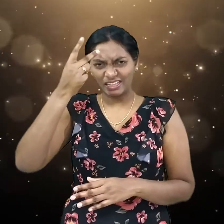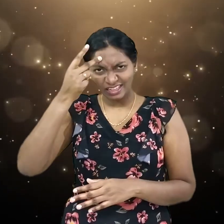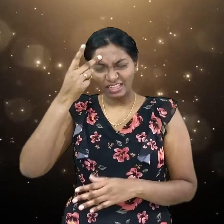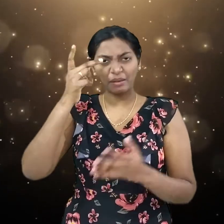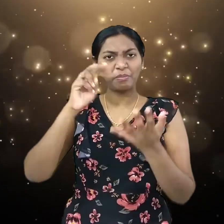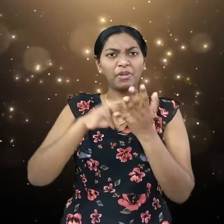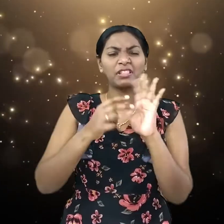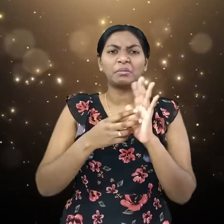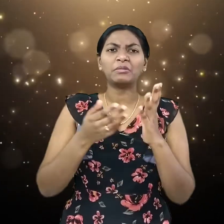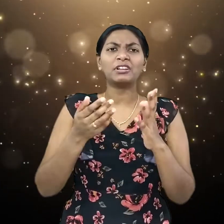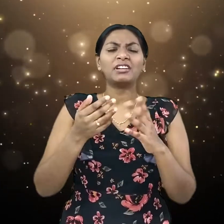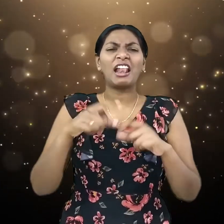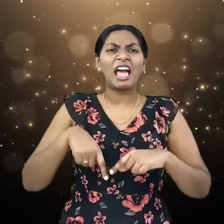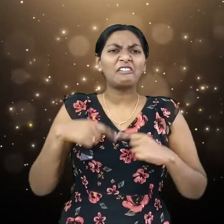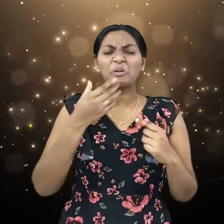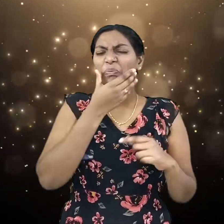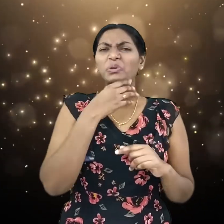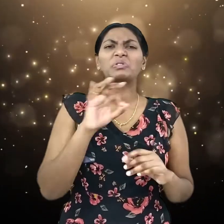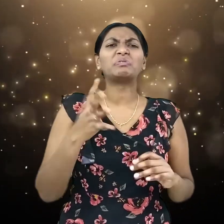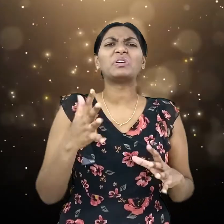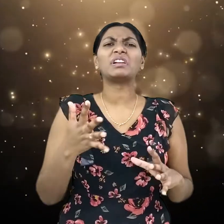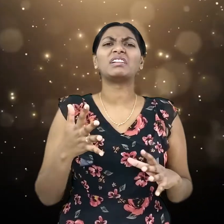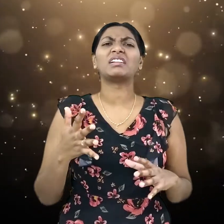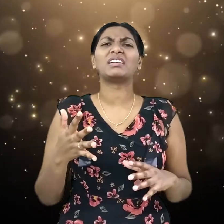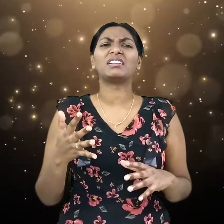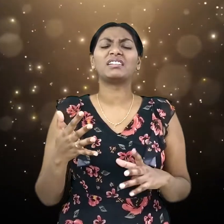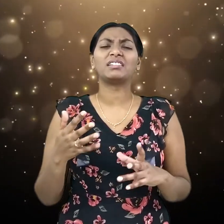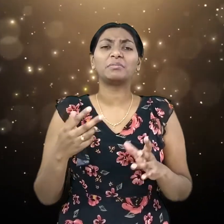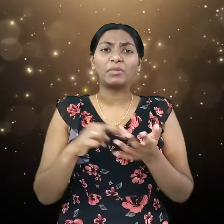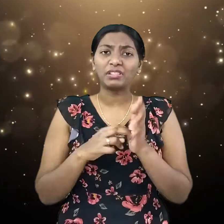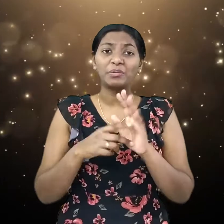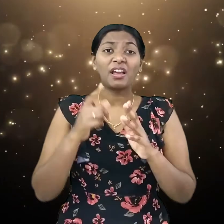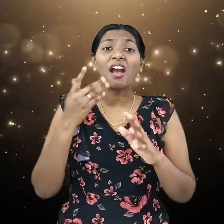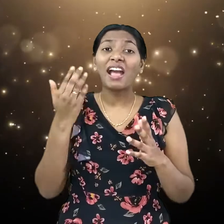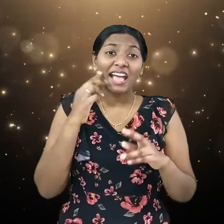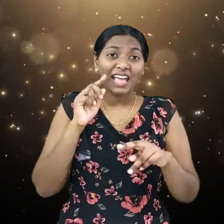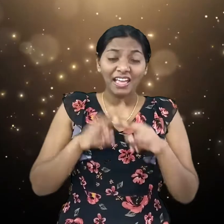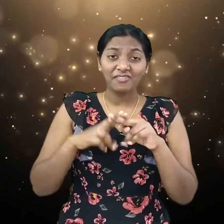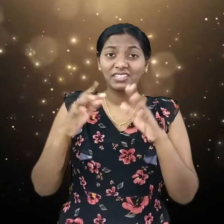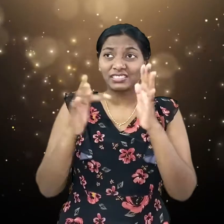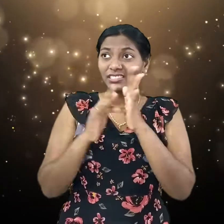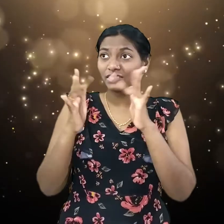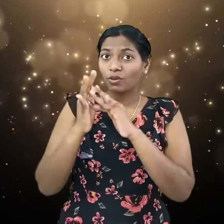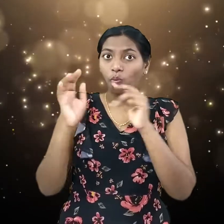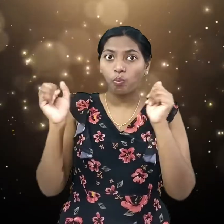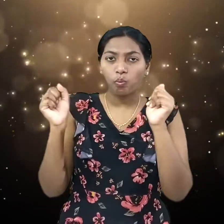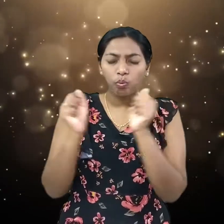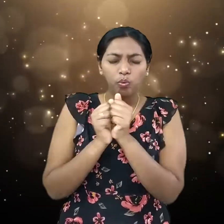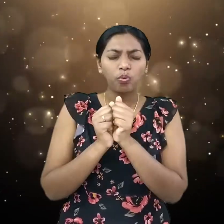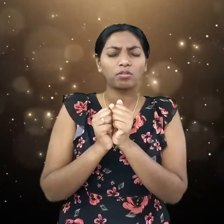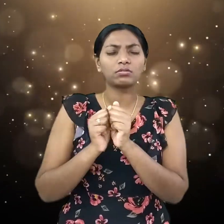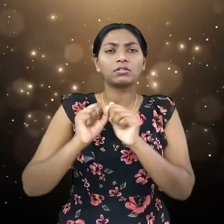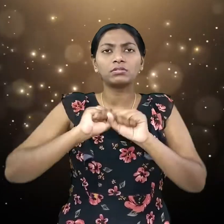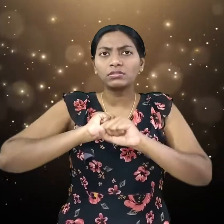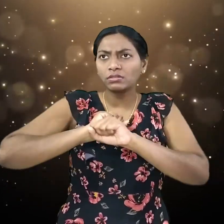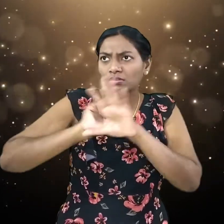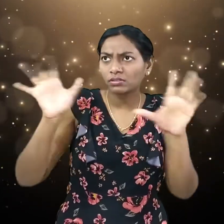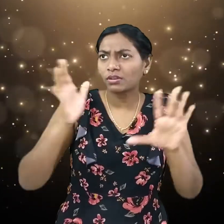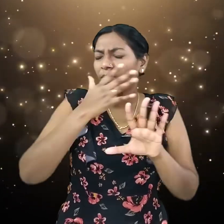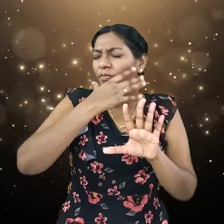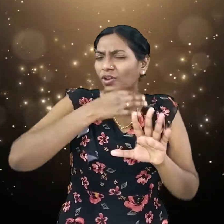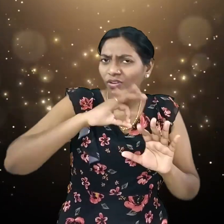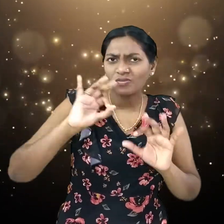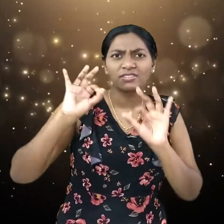और सुंदरता से रहित। ज्योति परिभाषित करती है यह दिशा, सुंदरता और चमक देती